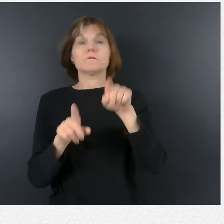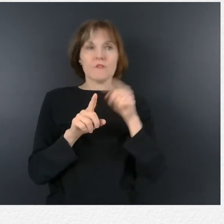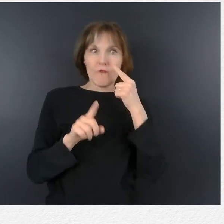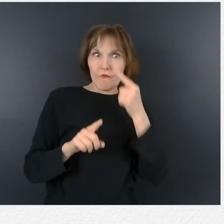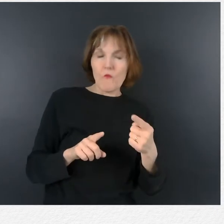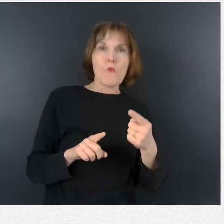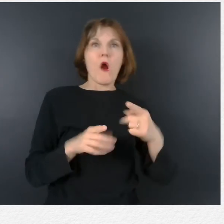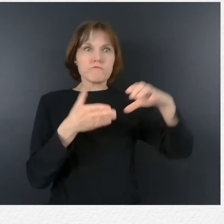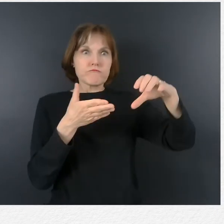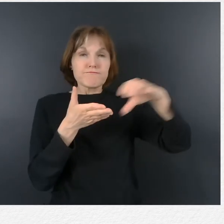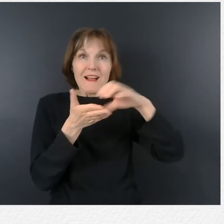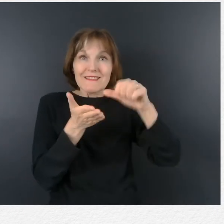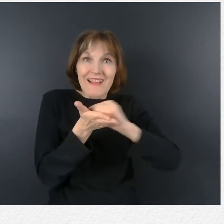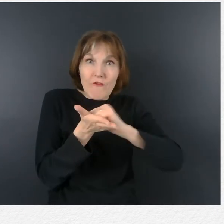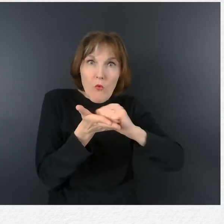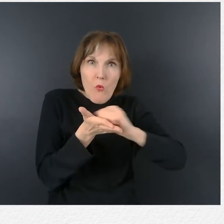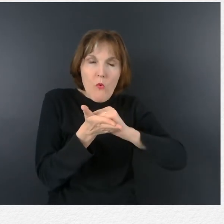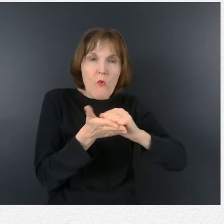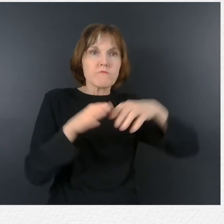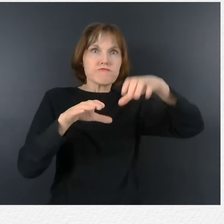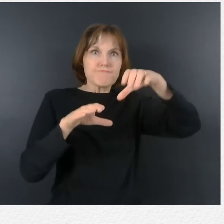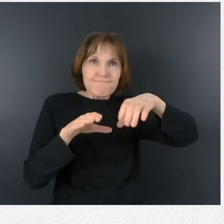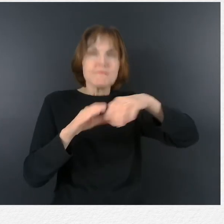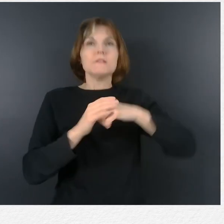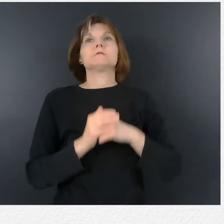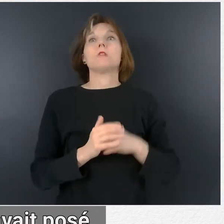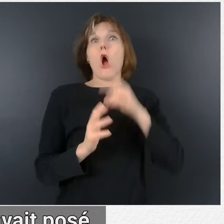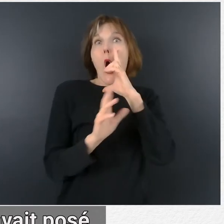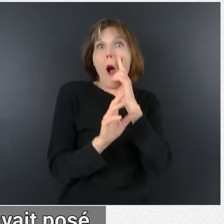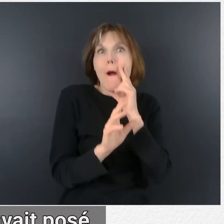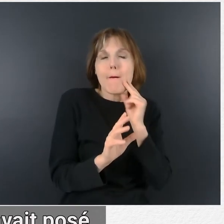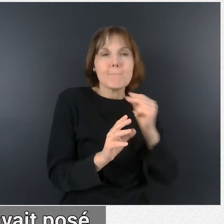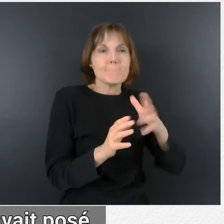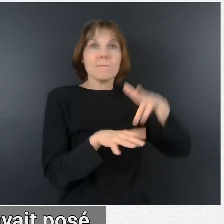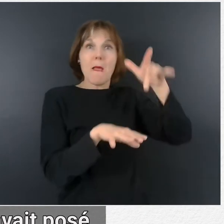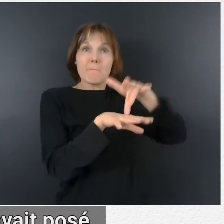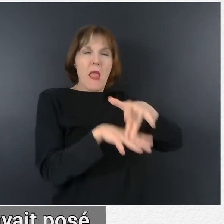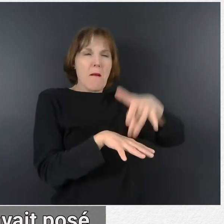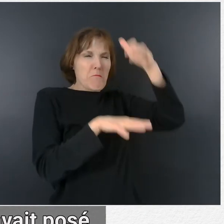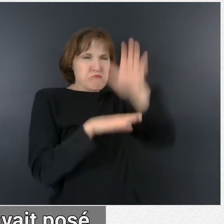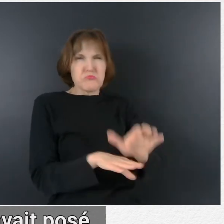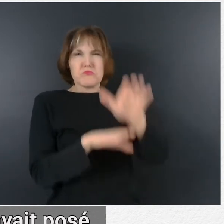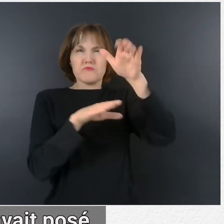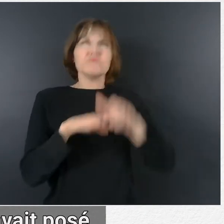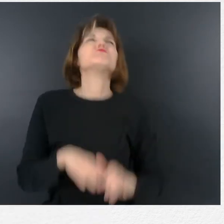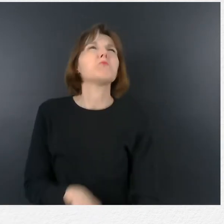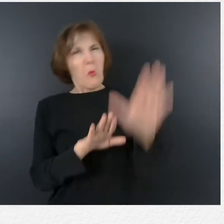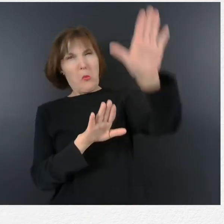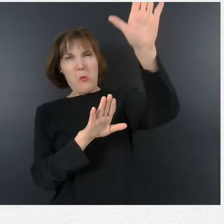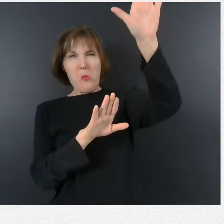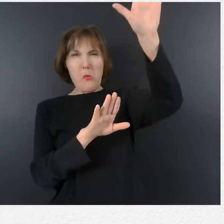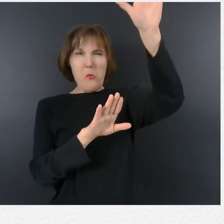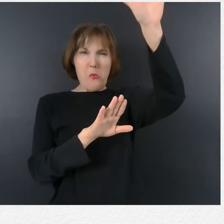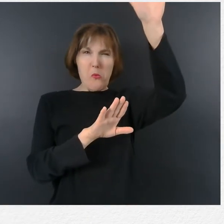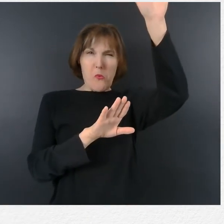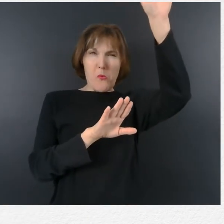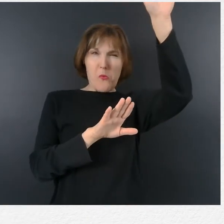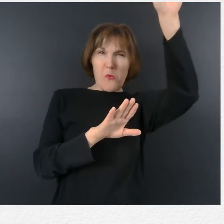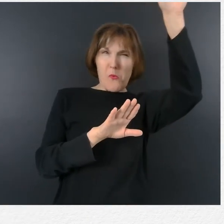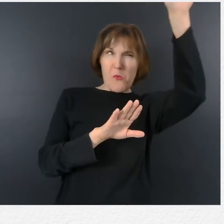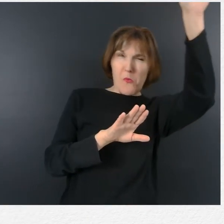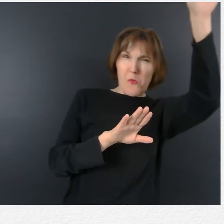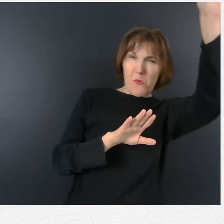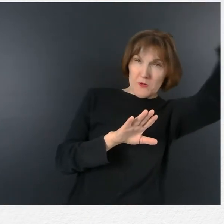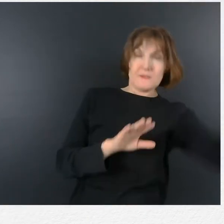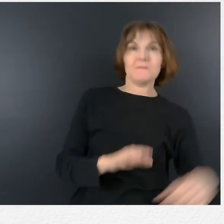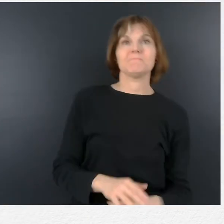savon. Et le milliardaire mit le pied dessus. Le pied qu'il avait posé sur le savon s'envola vers le soleil levant. Et